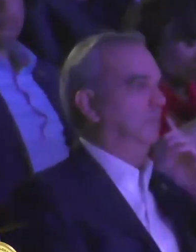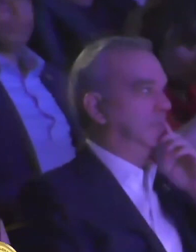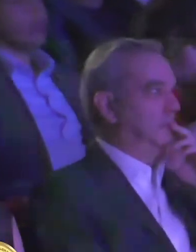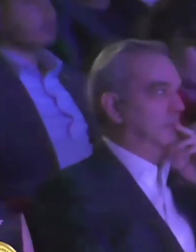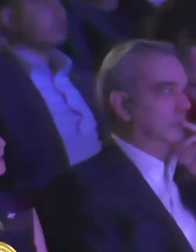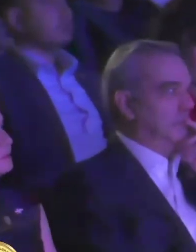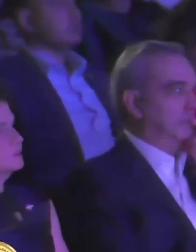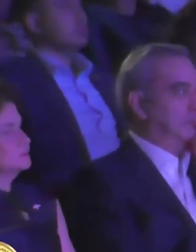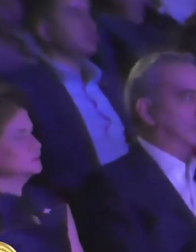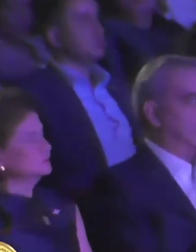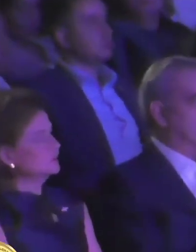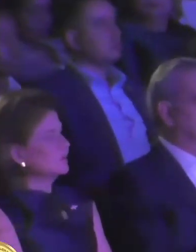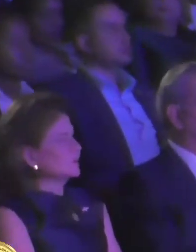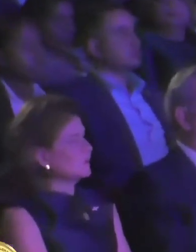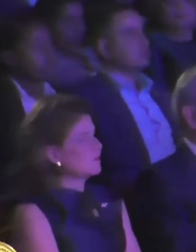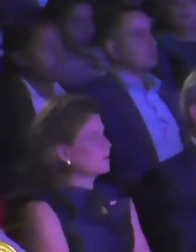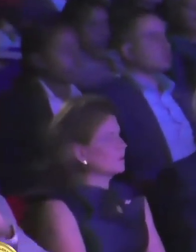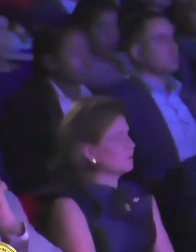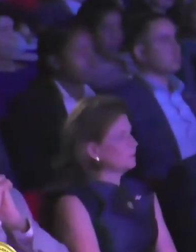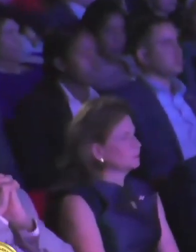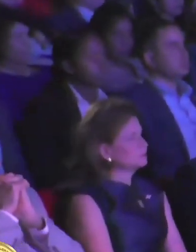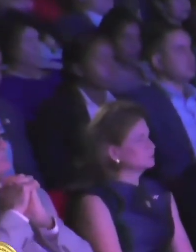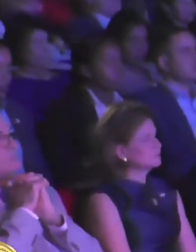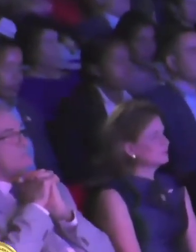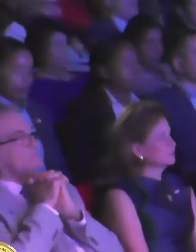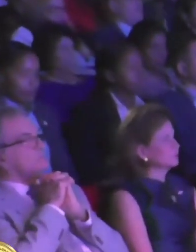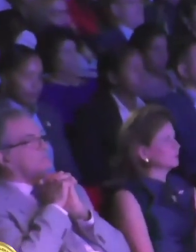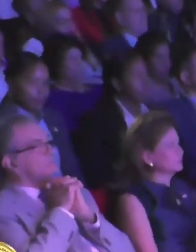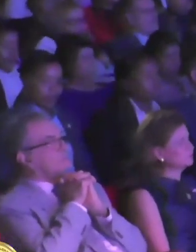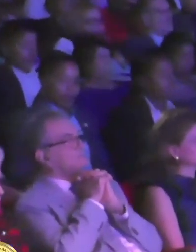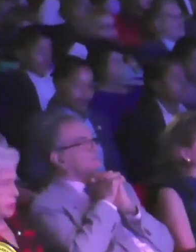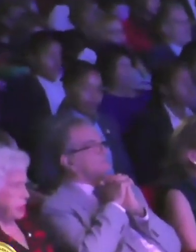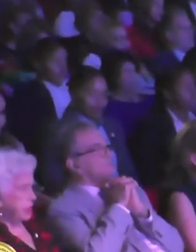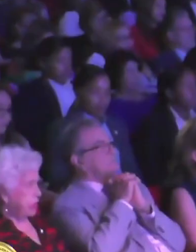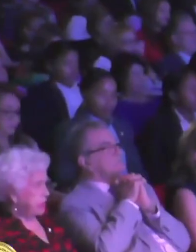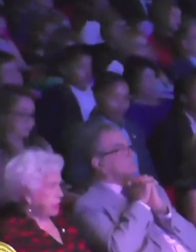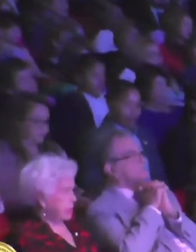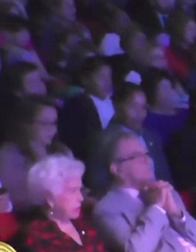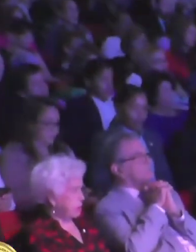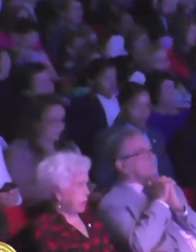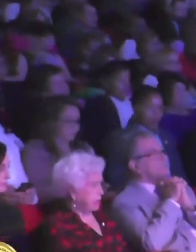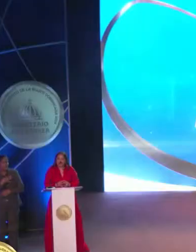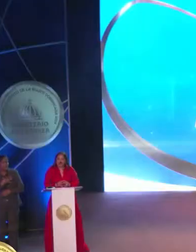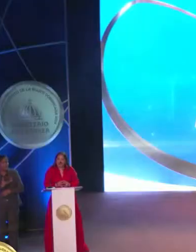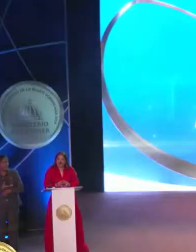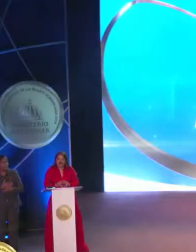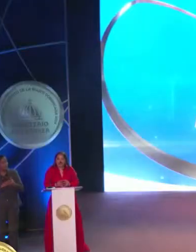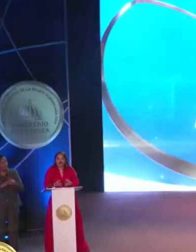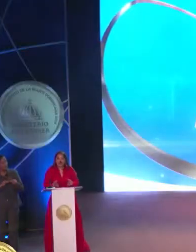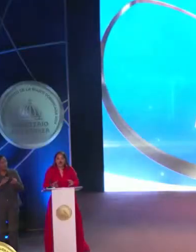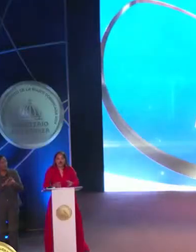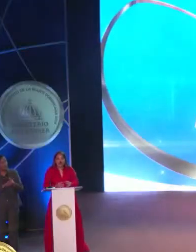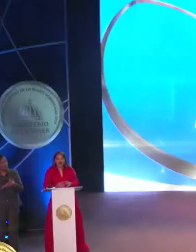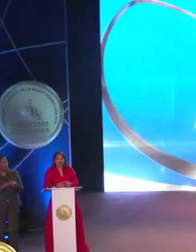democracia señoras galardonadas a mí me gustaría Tanto poder referirme